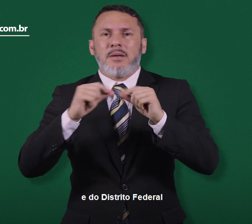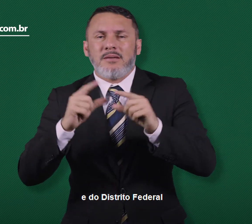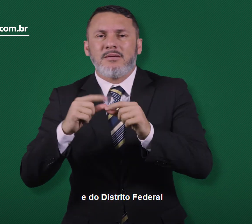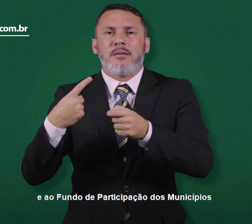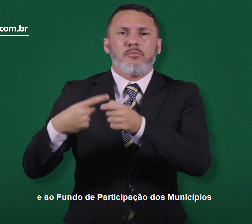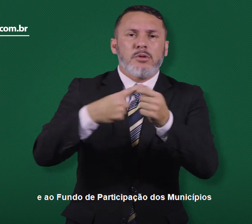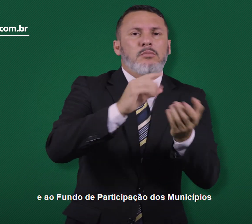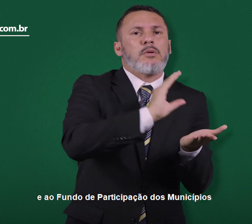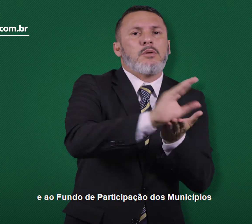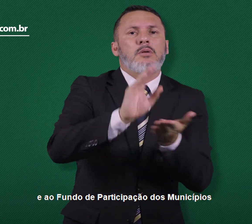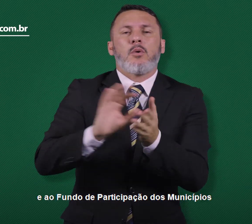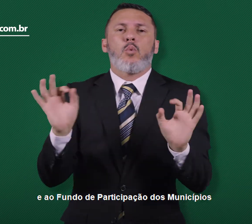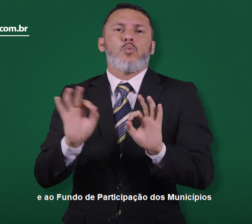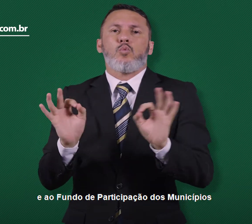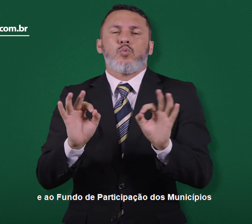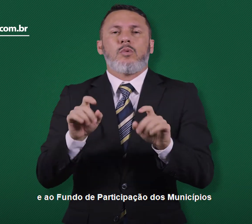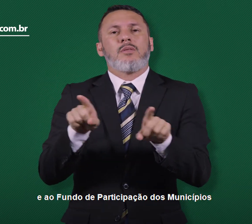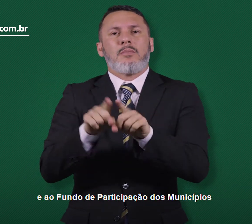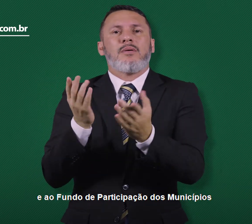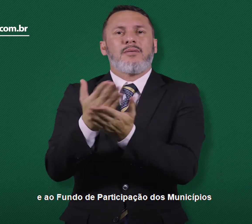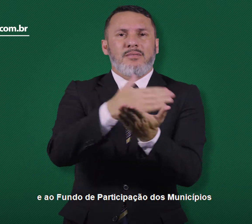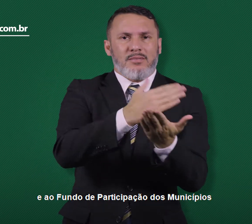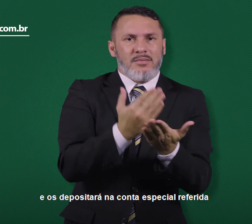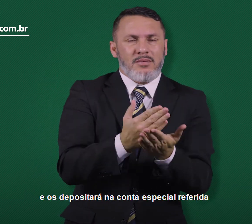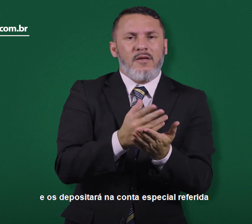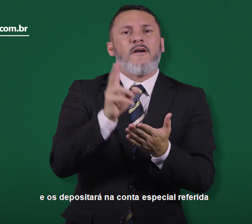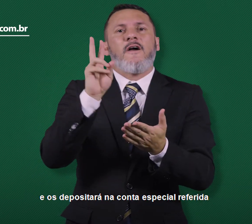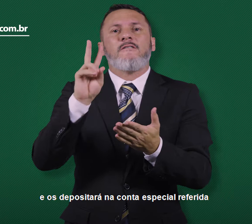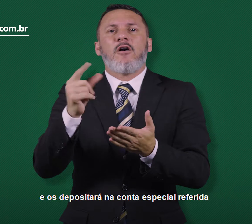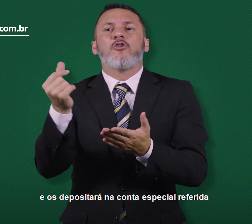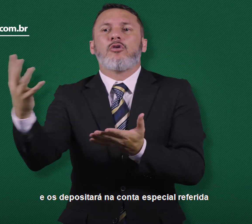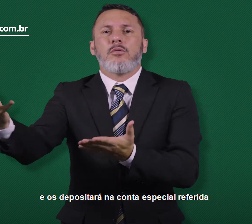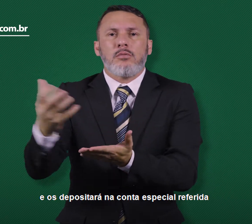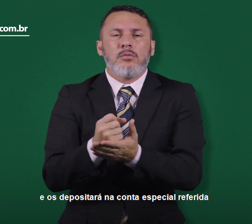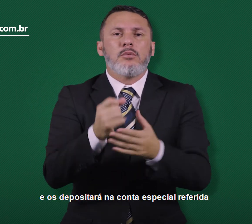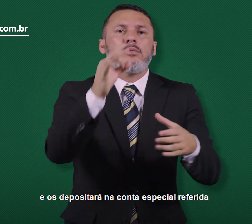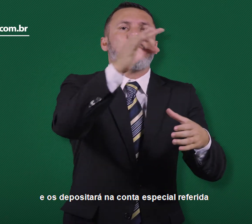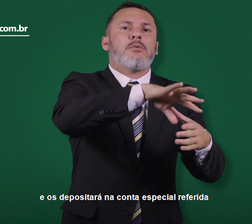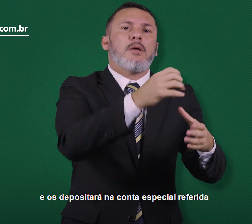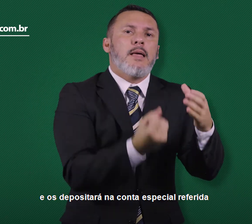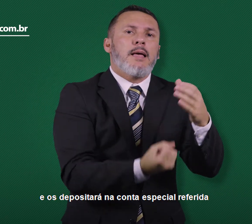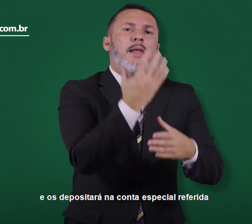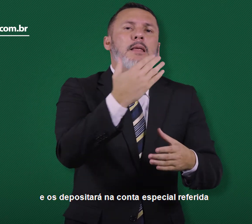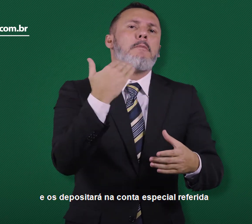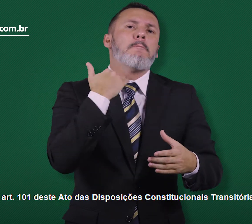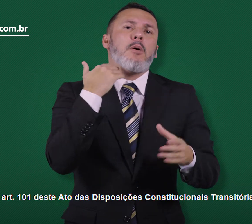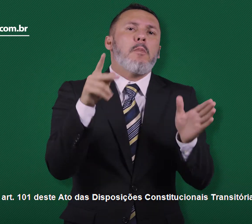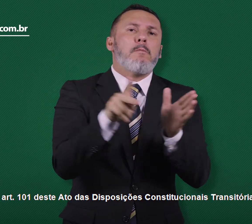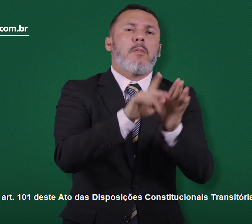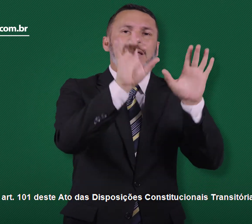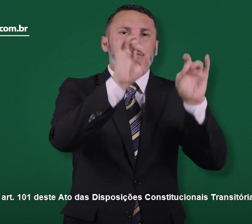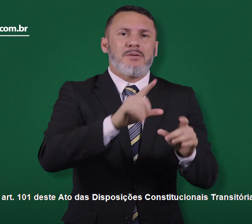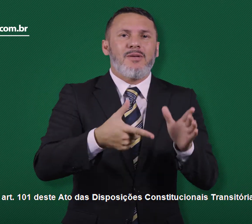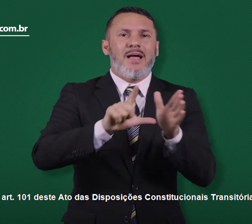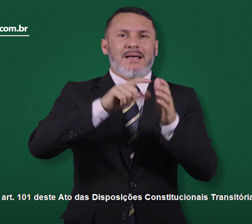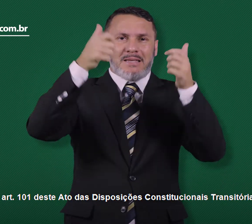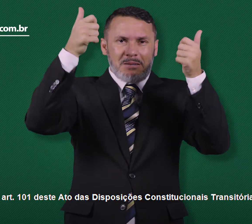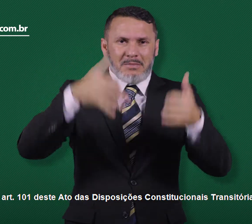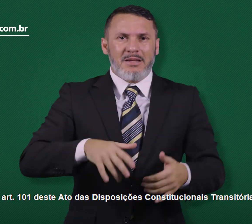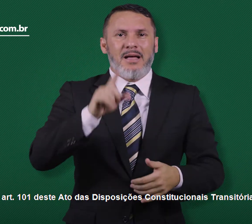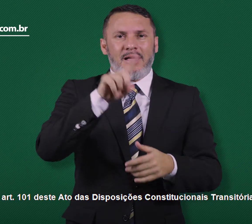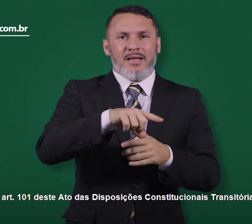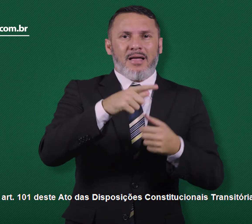Distrito Federal e ao Fundo de Participação dos Municípios e os depositará na conta especial referida no artigo